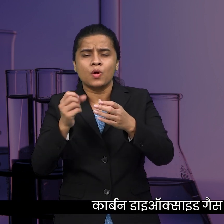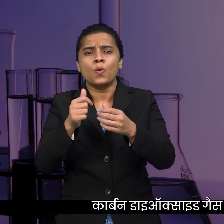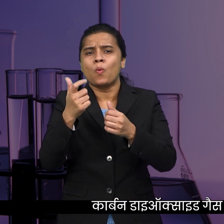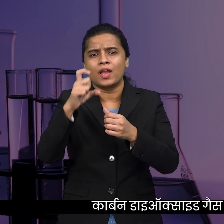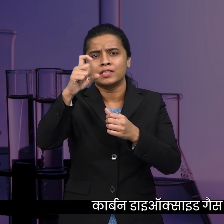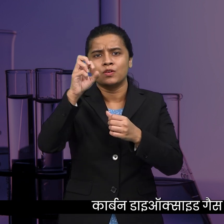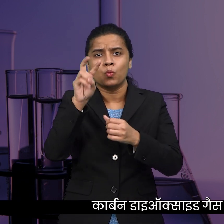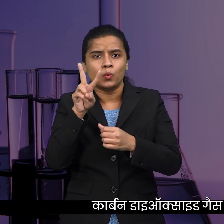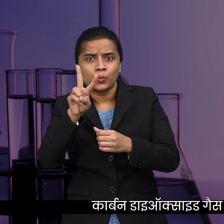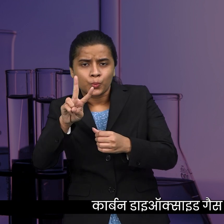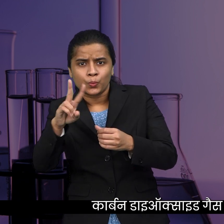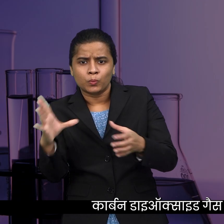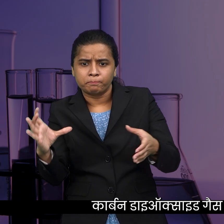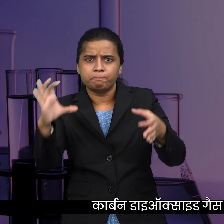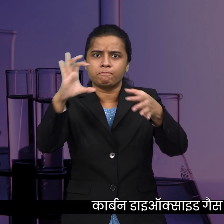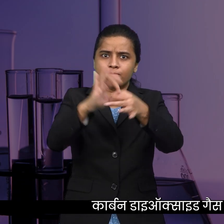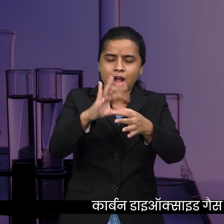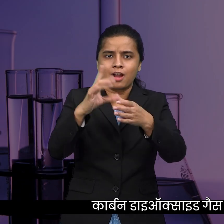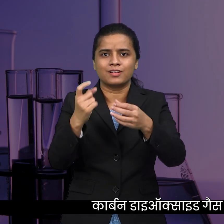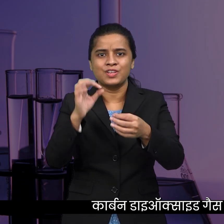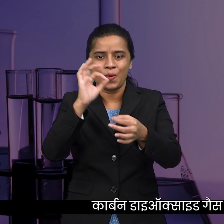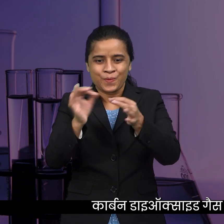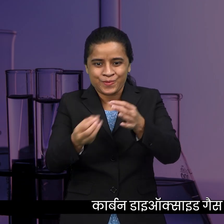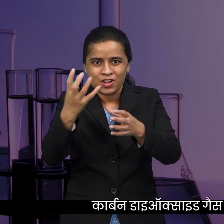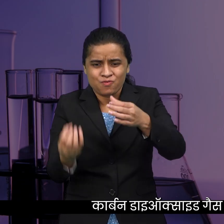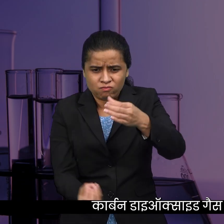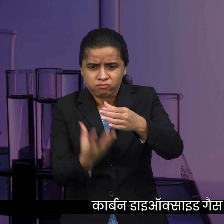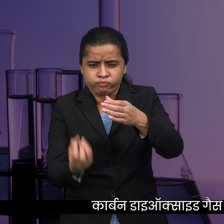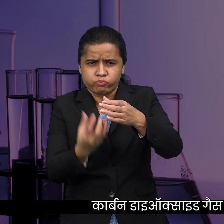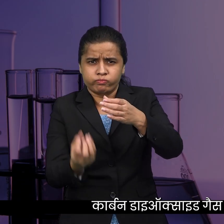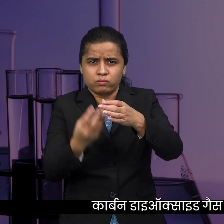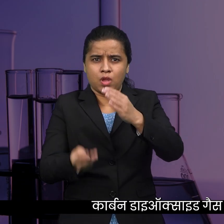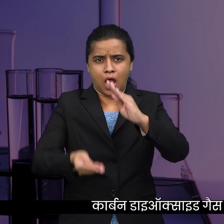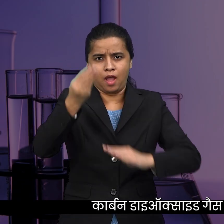के कारण लौ बुझ जाती है।